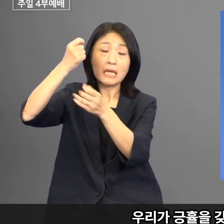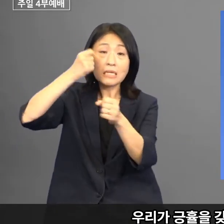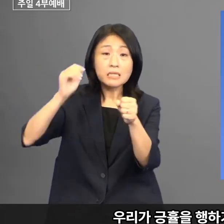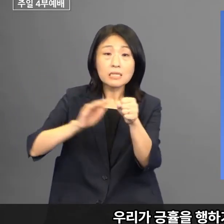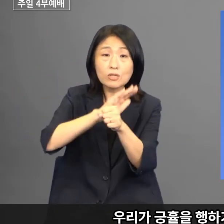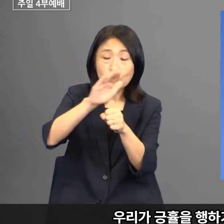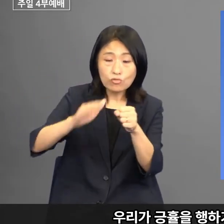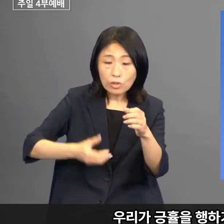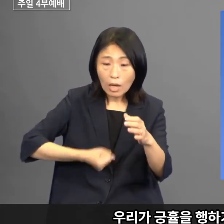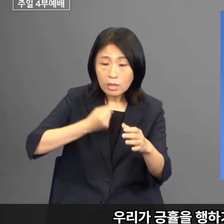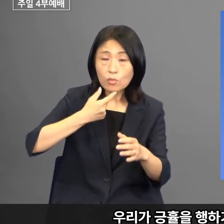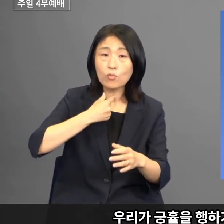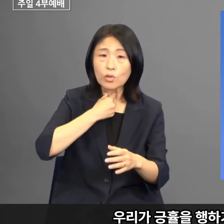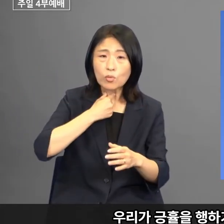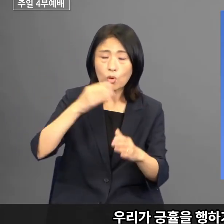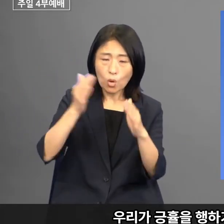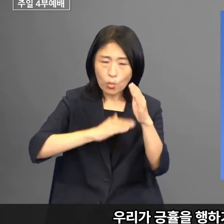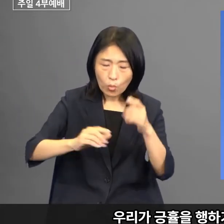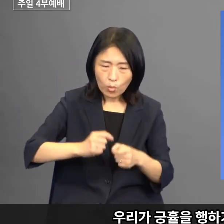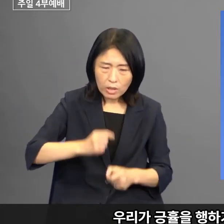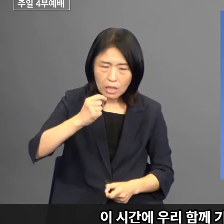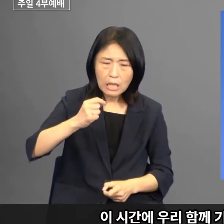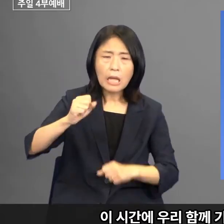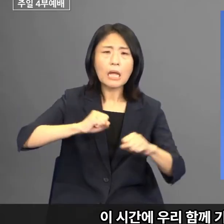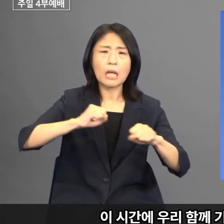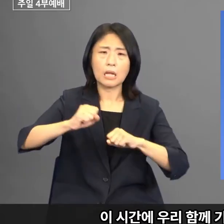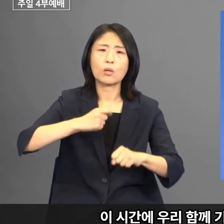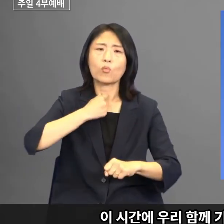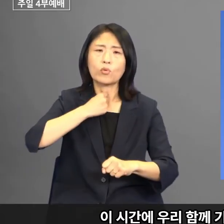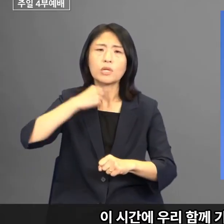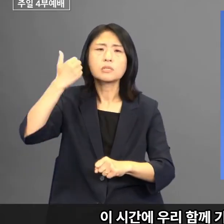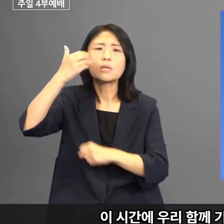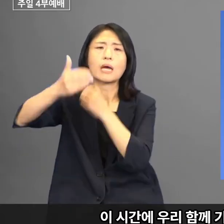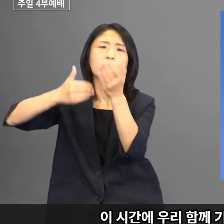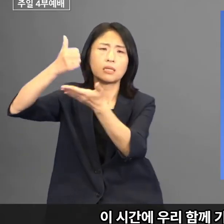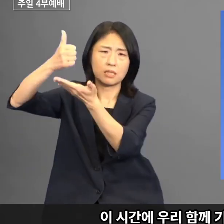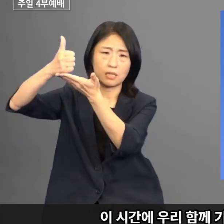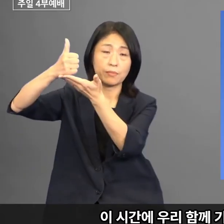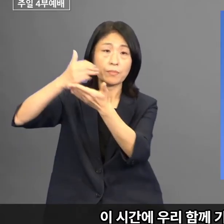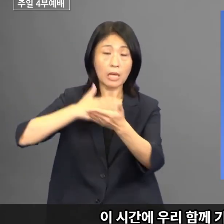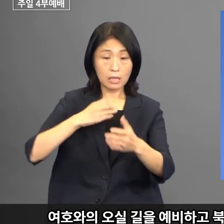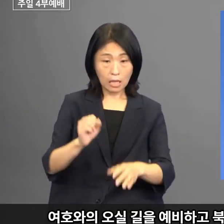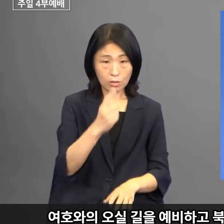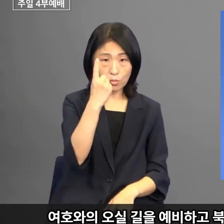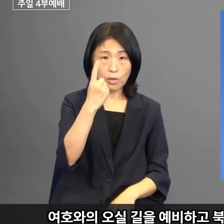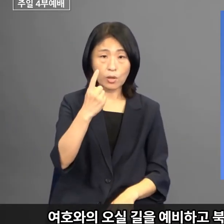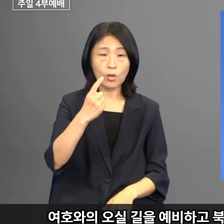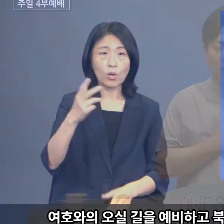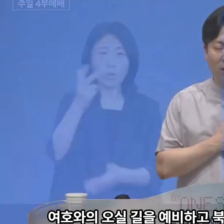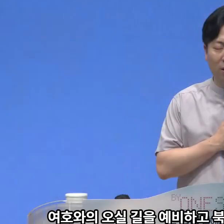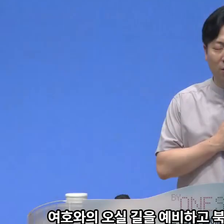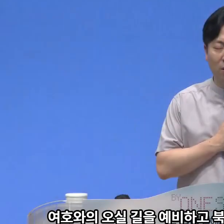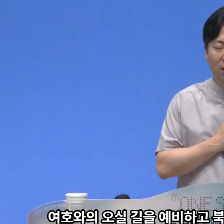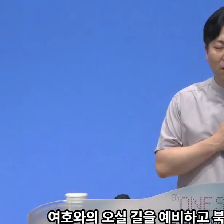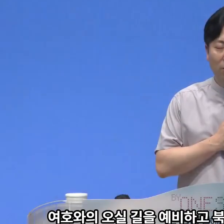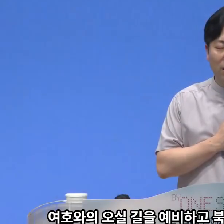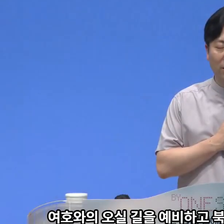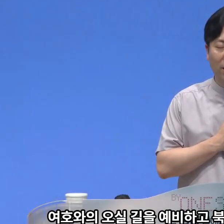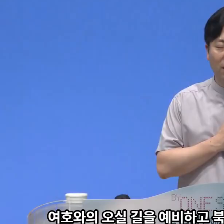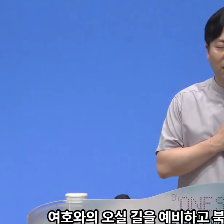것이고, 우리가 공의를 행하기를 원하시는 것입니다. 이 시간 우리 함께 기도할 때 주님, 나를 통하여 여호와의 오실 길을